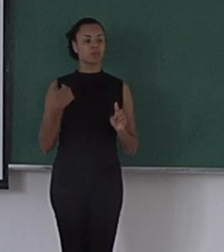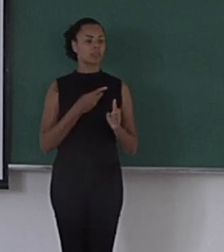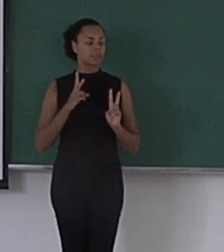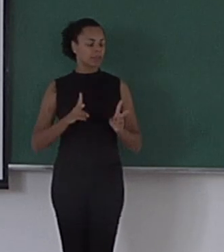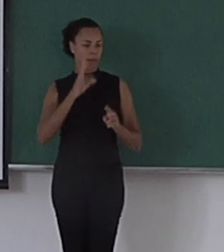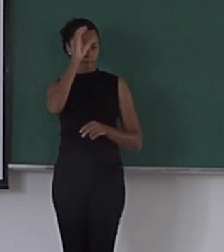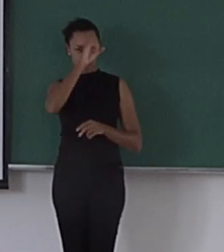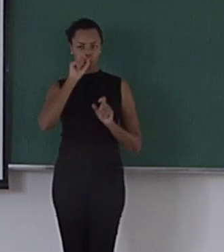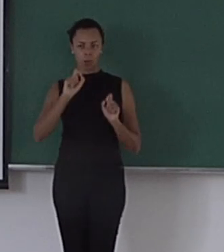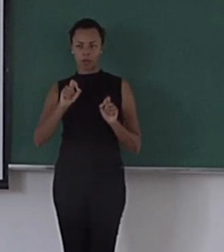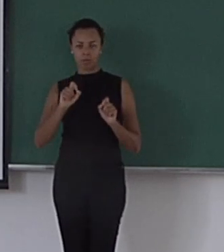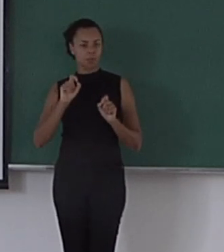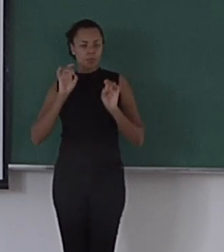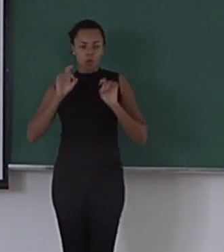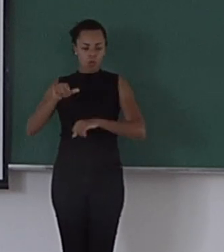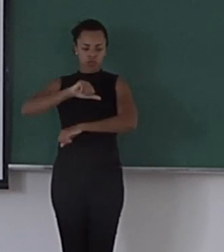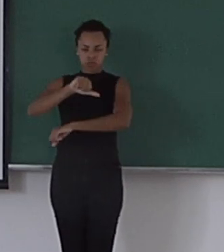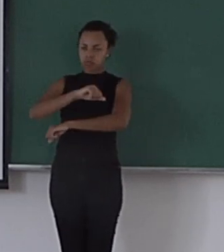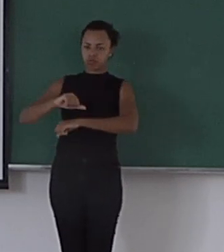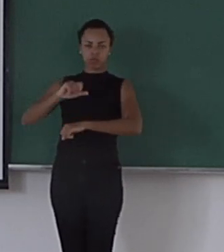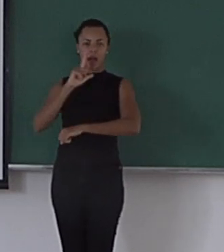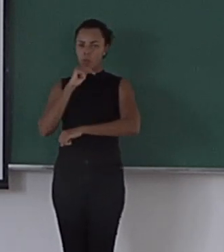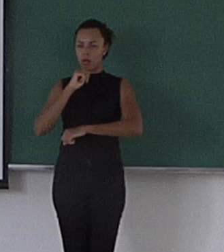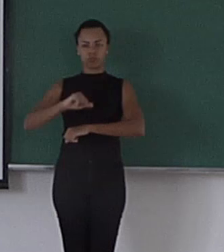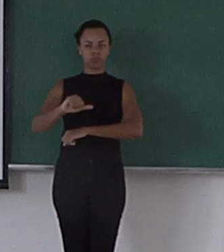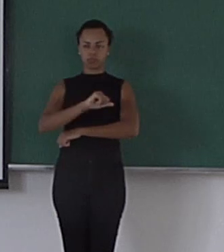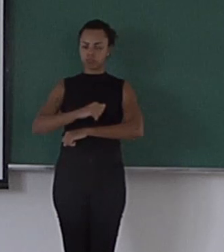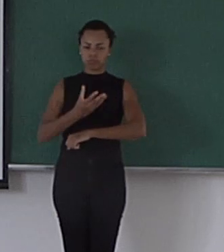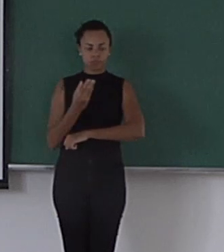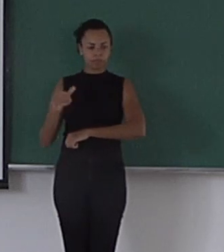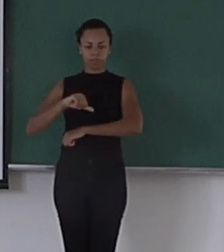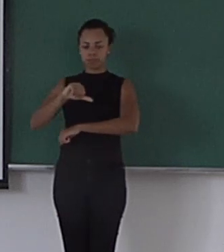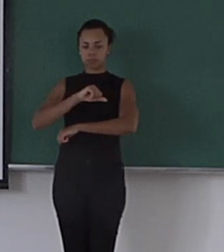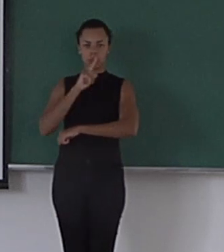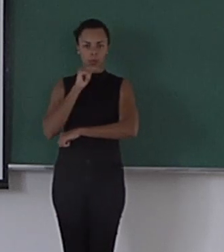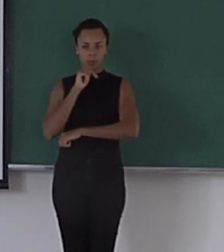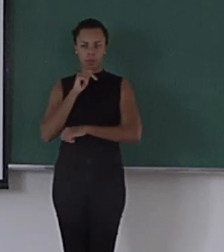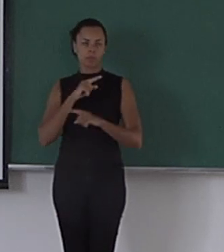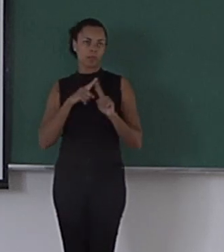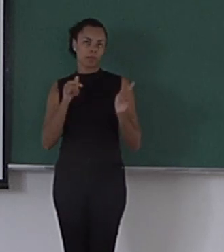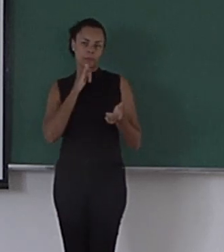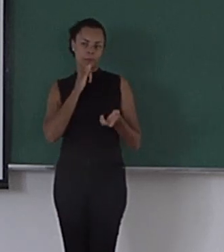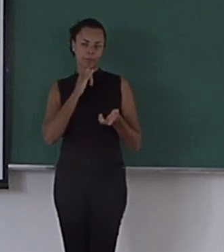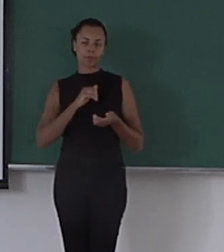o procedimento é só passar água. Sim. É água em alguns anos sim. E tal. Mas, por